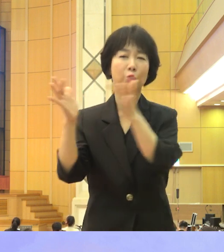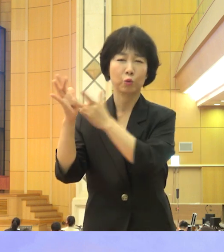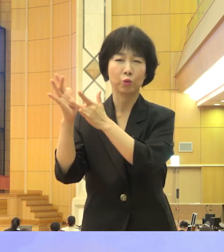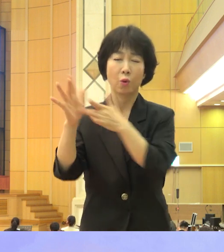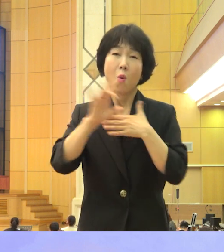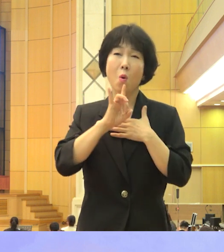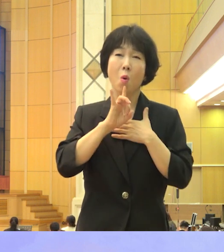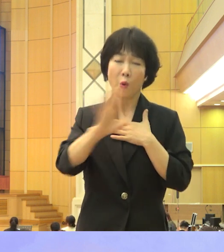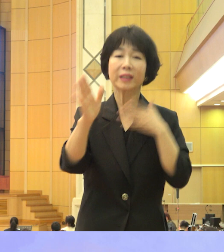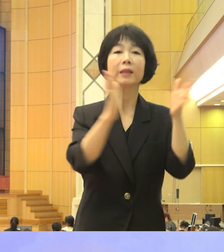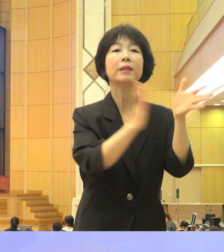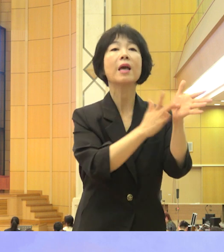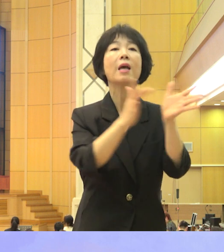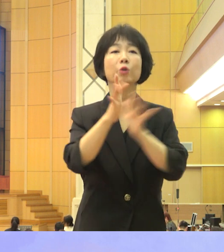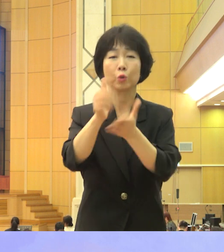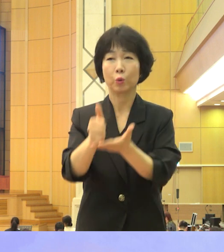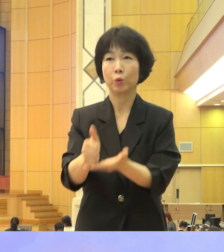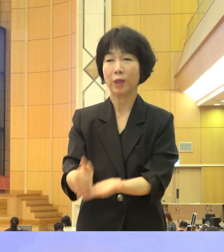오직